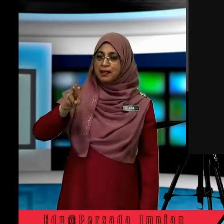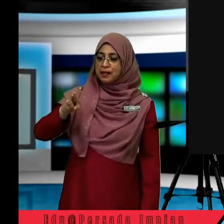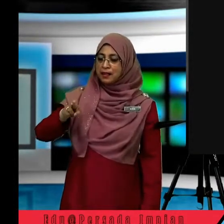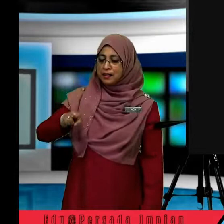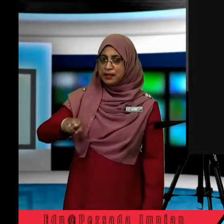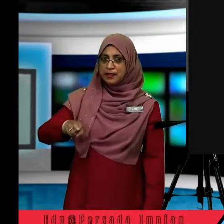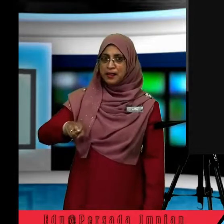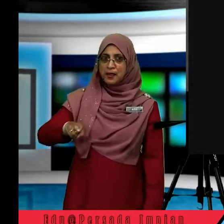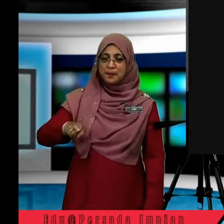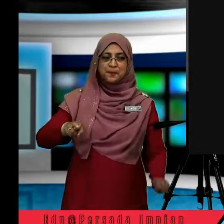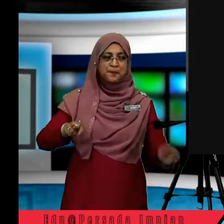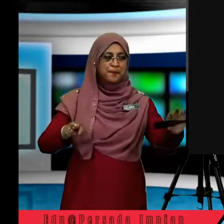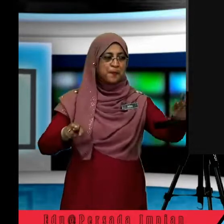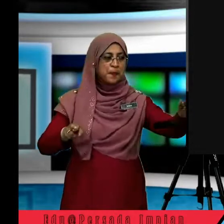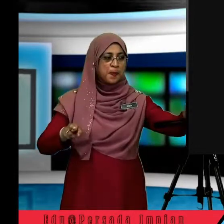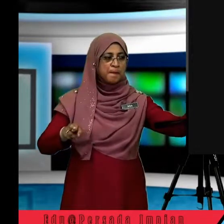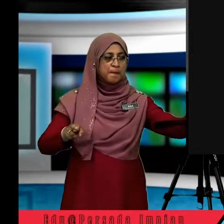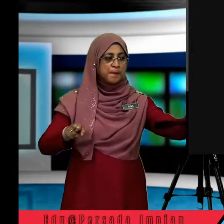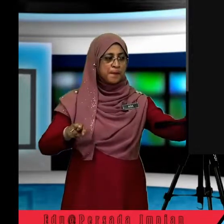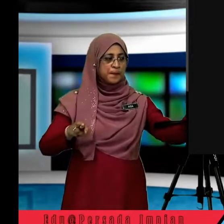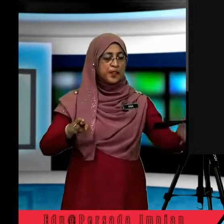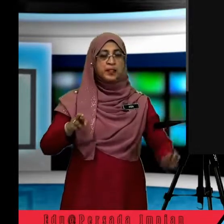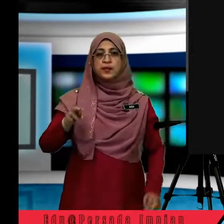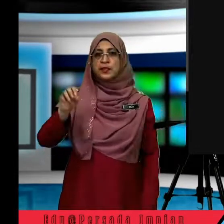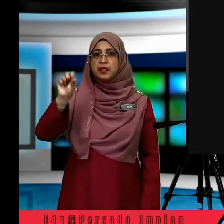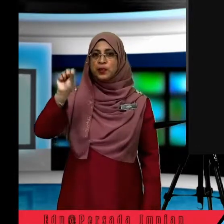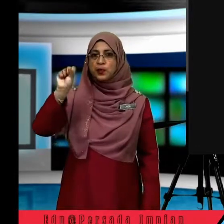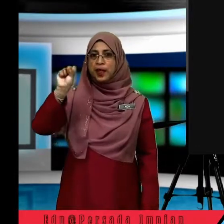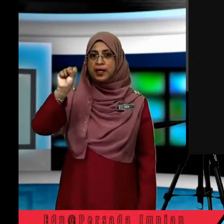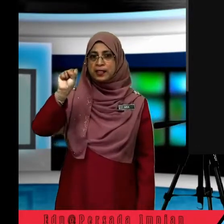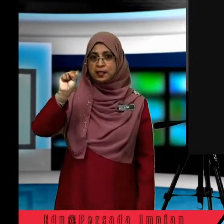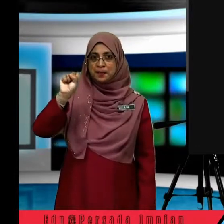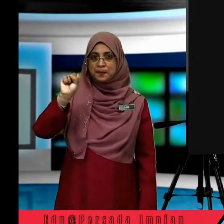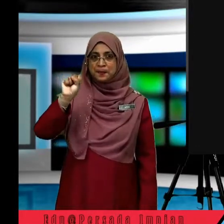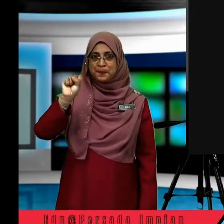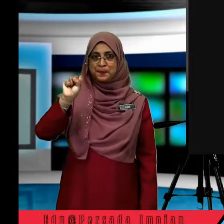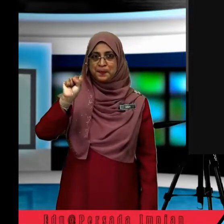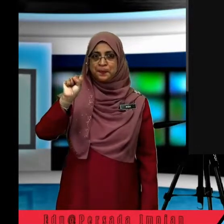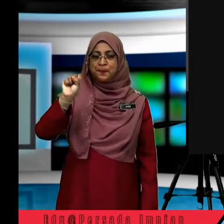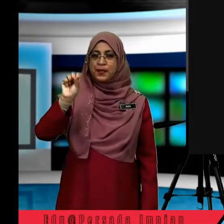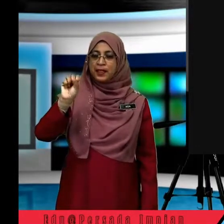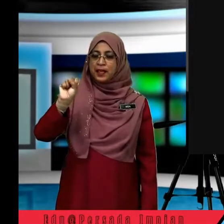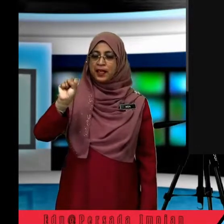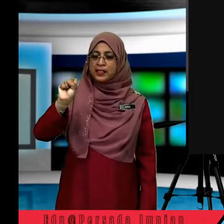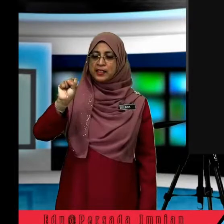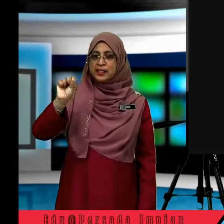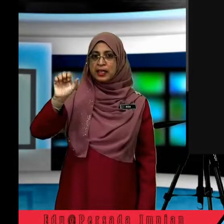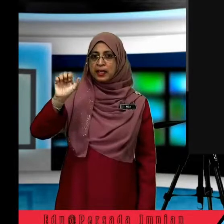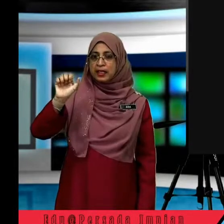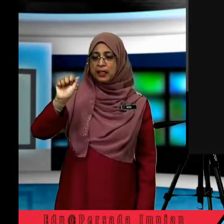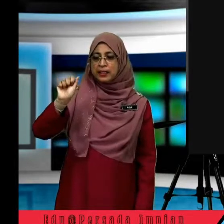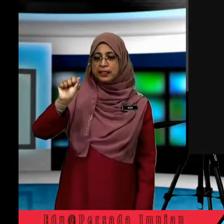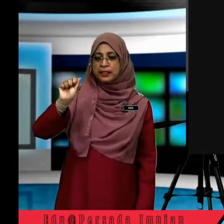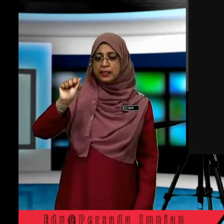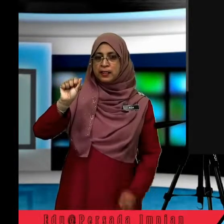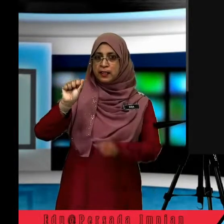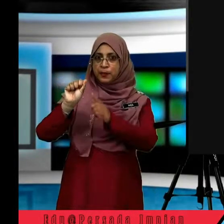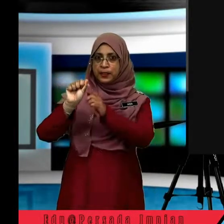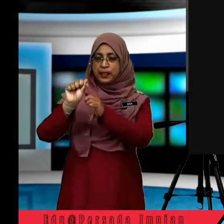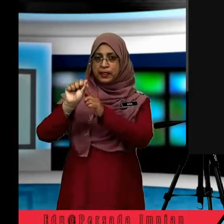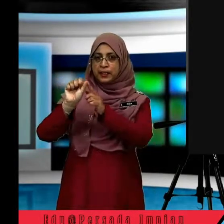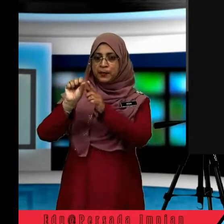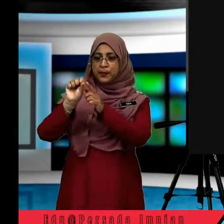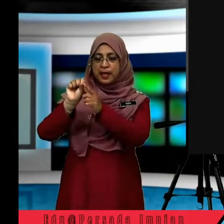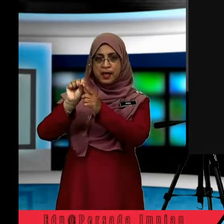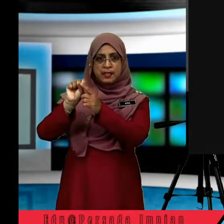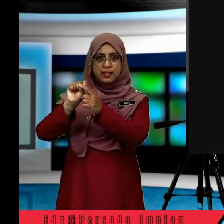Hai air rendah Hai strusnya huruf s KMI di sisi